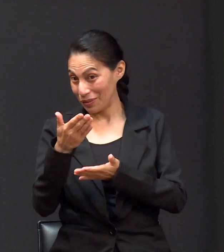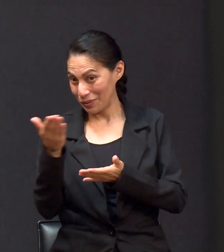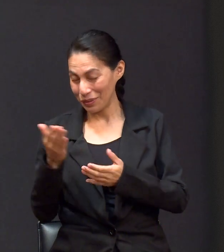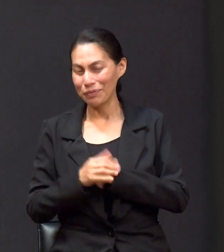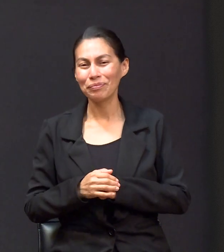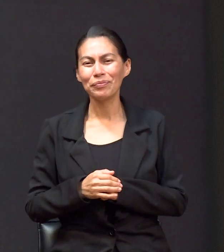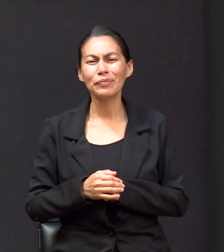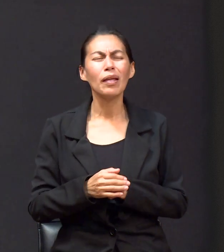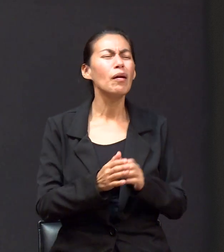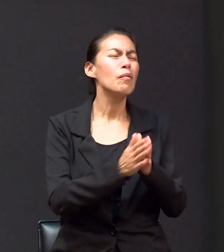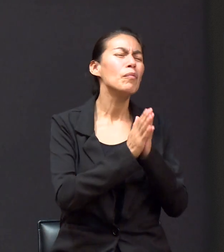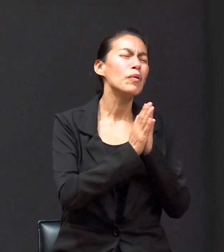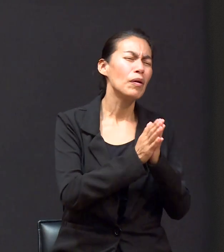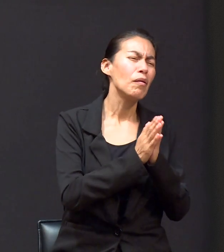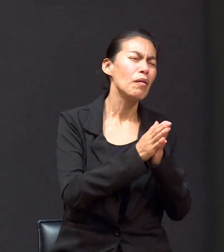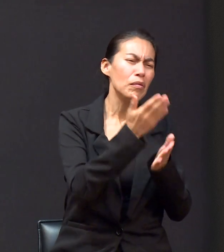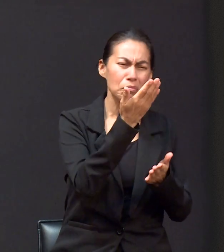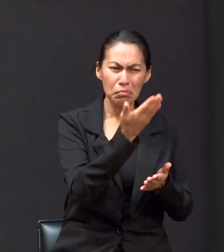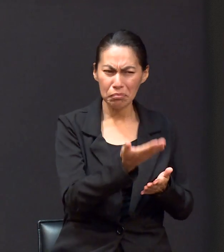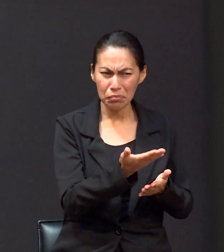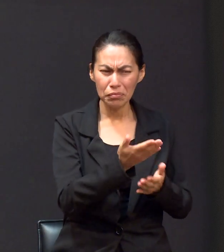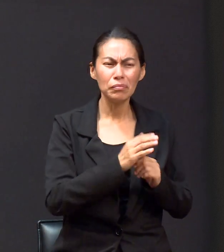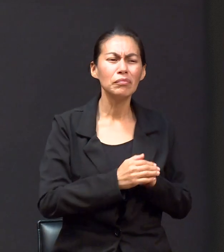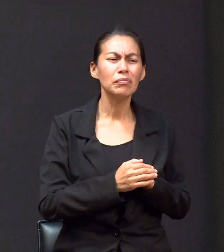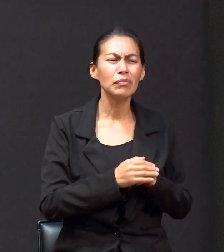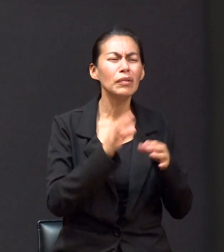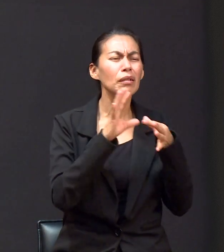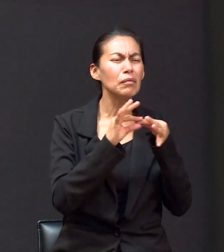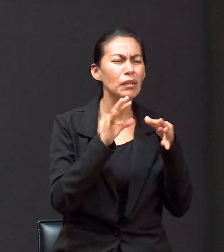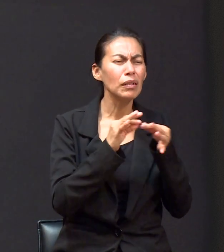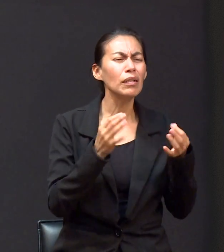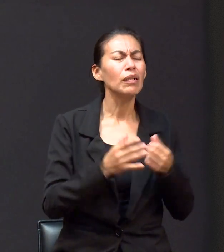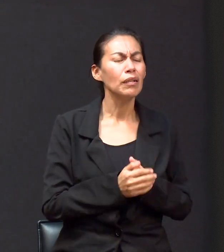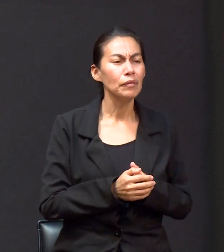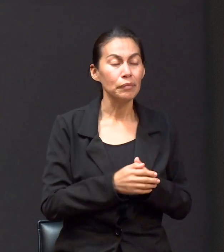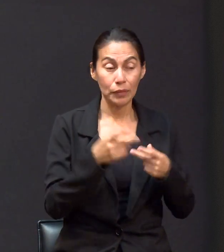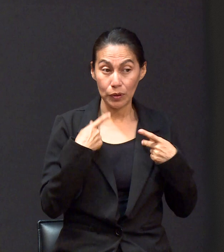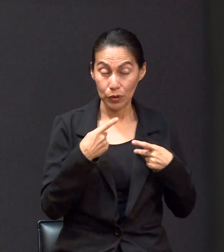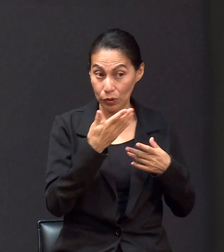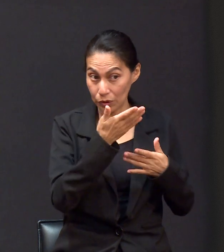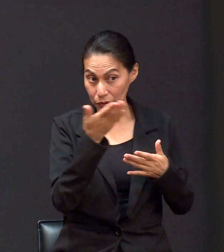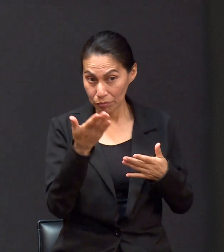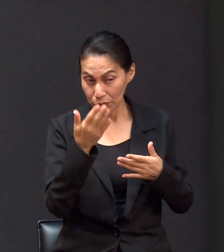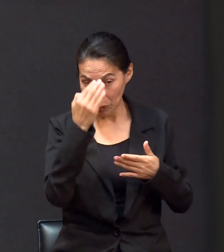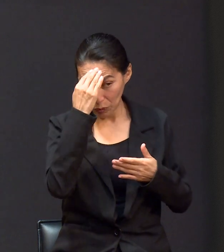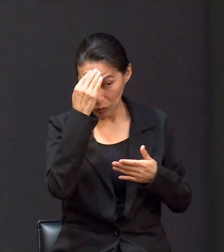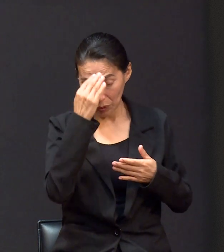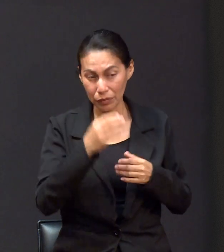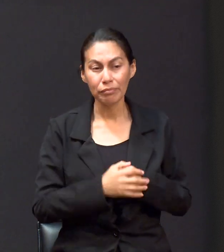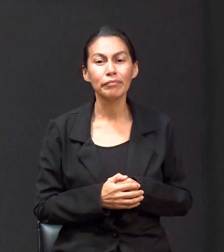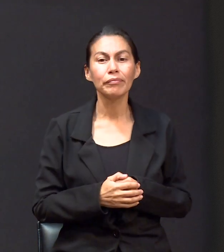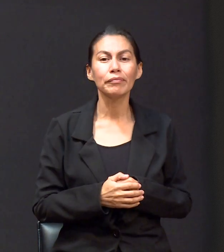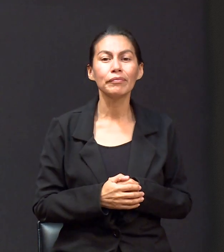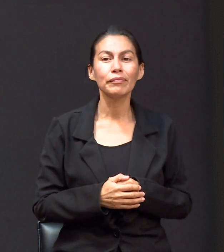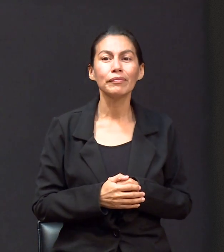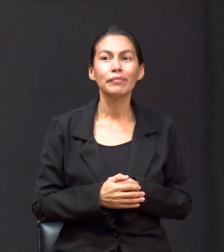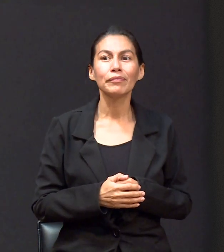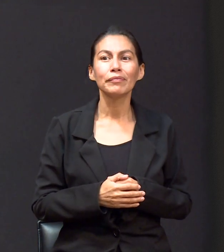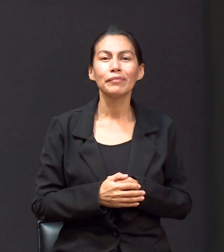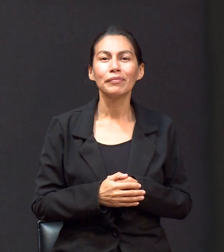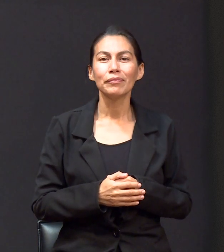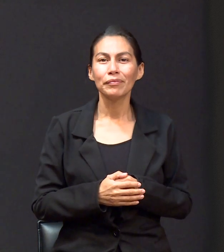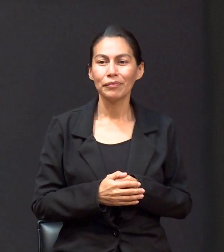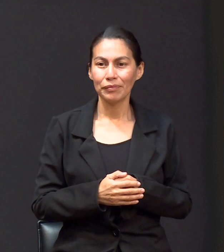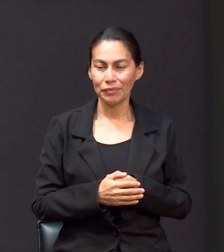A Brisa, ustedes. cuéntanos algo de ti para que nuestro público te pueda conocer un poco